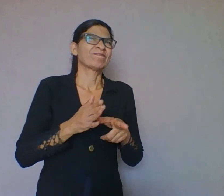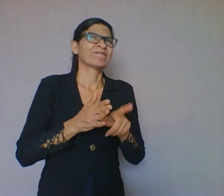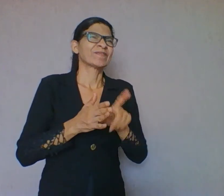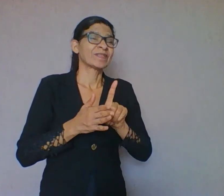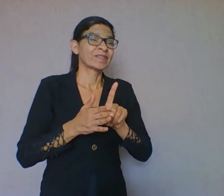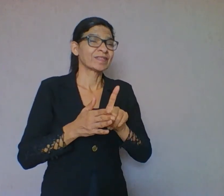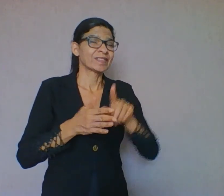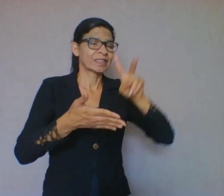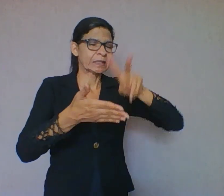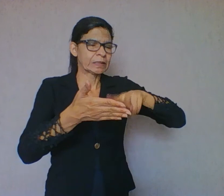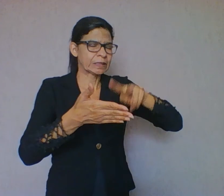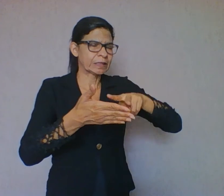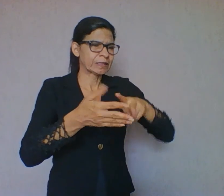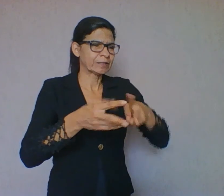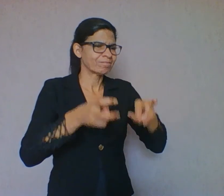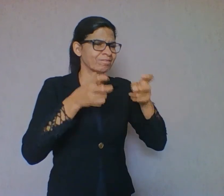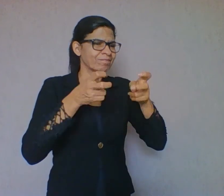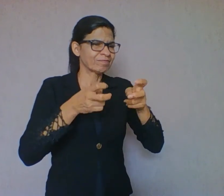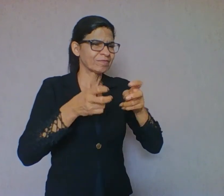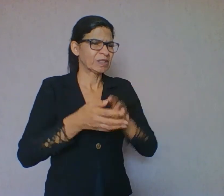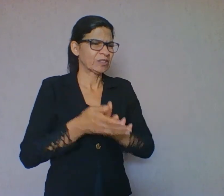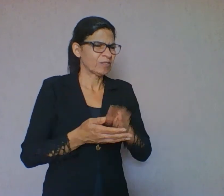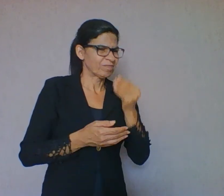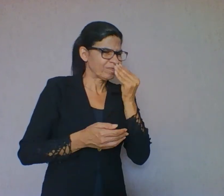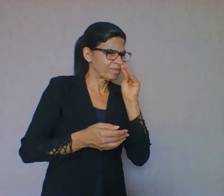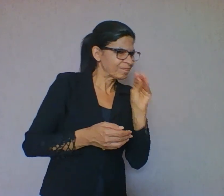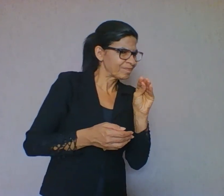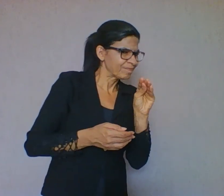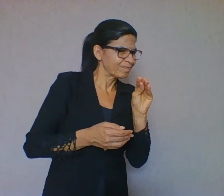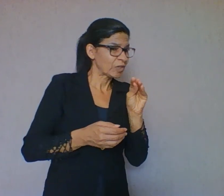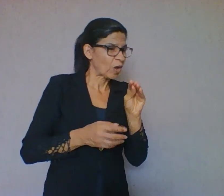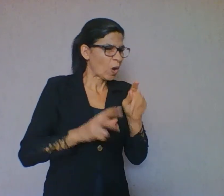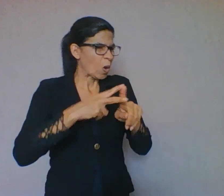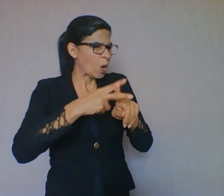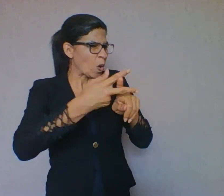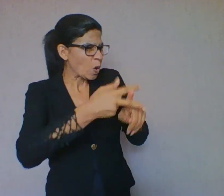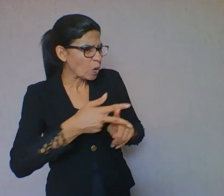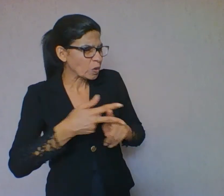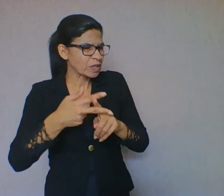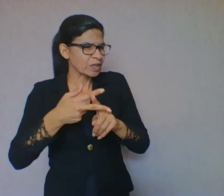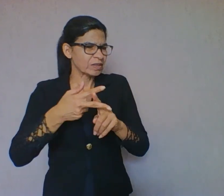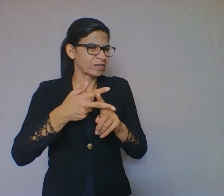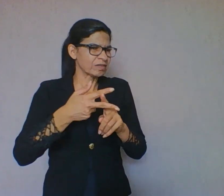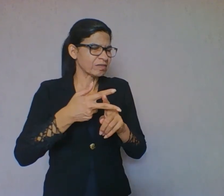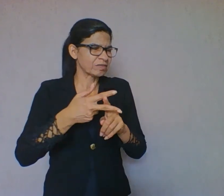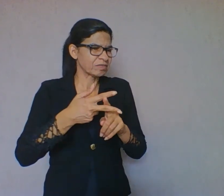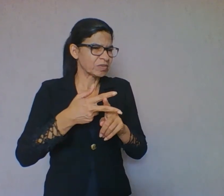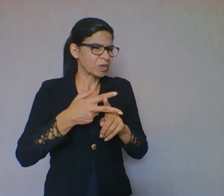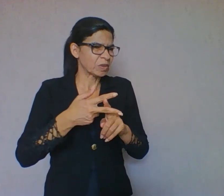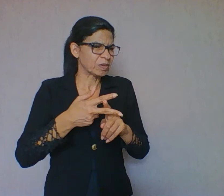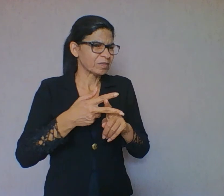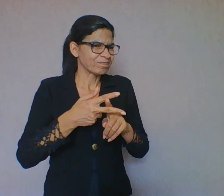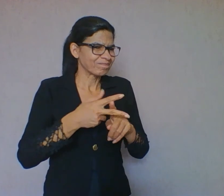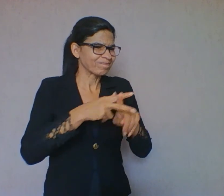ou eu vou retificar. Então, eu tenho confirmação, rejeição ou retificação das antecipações.